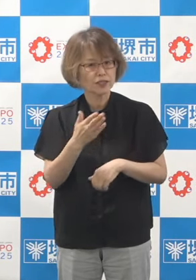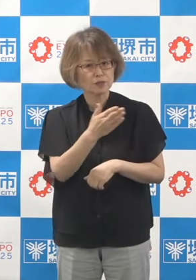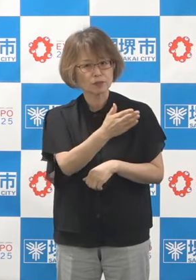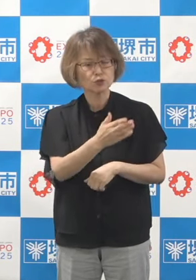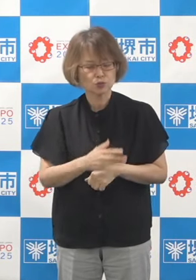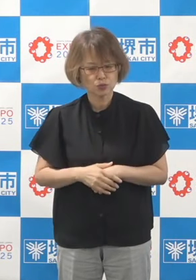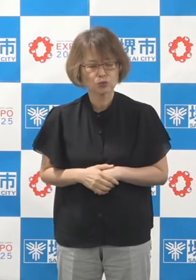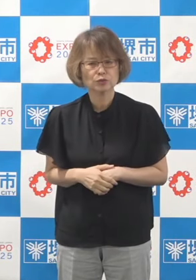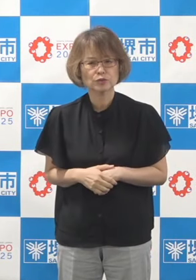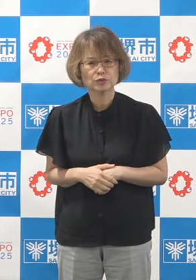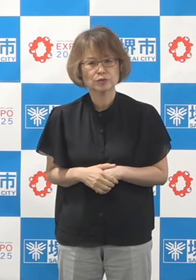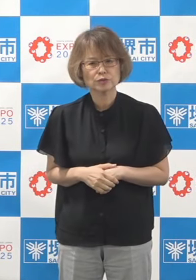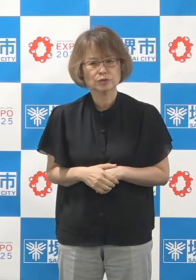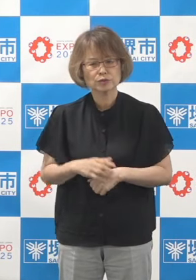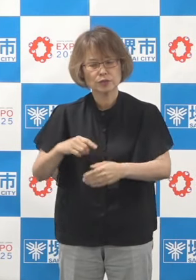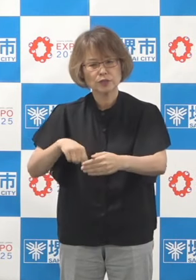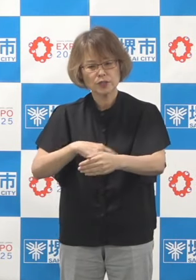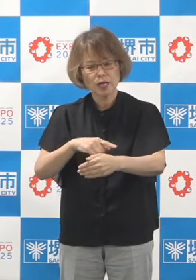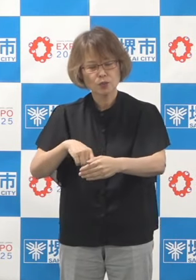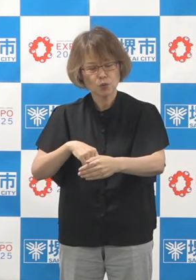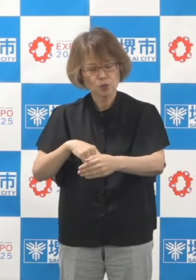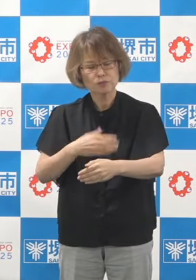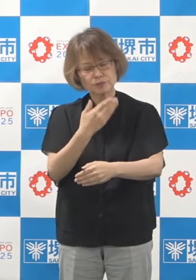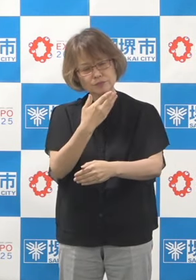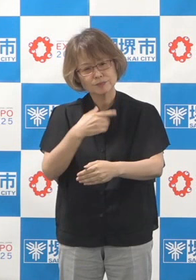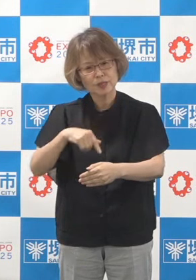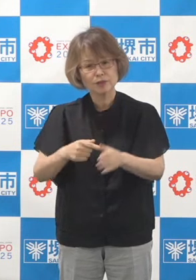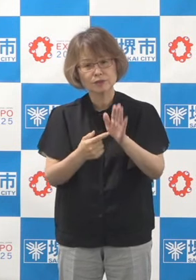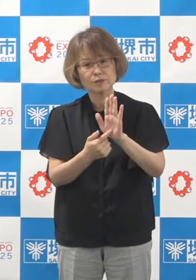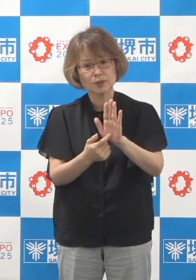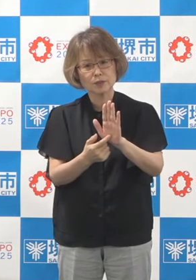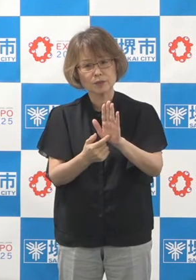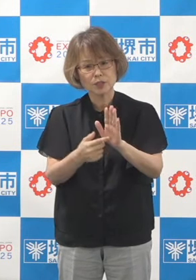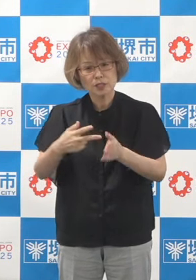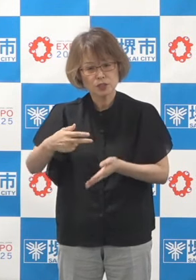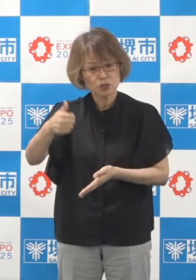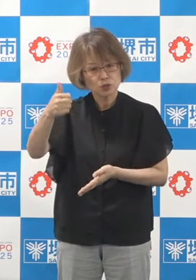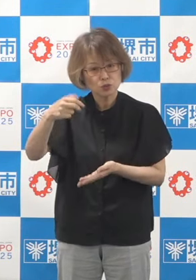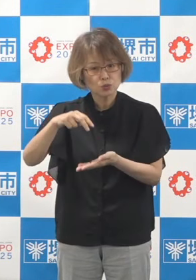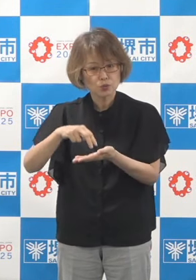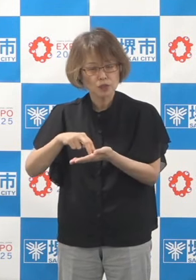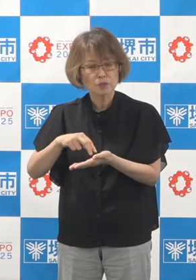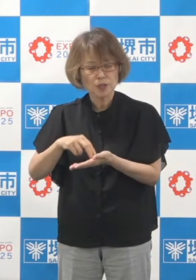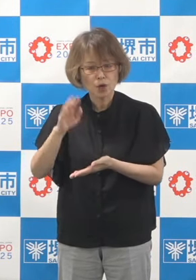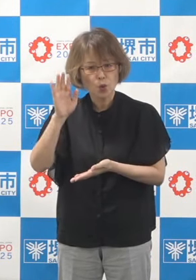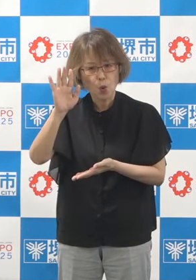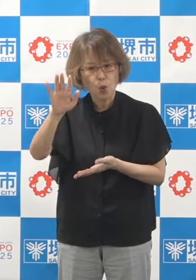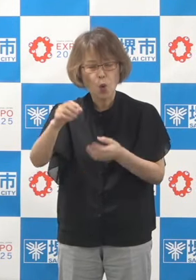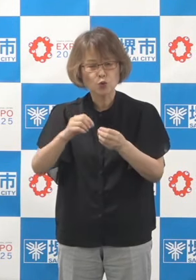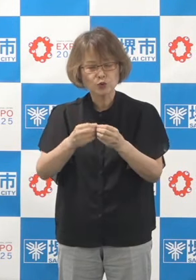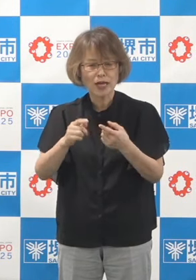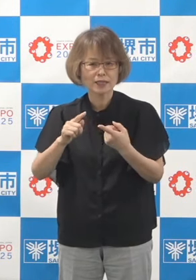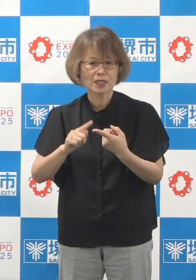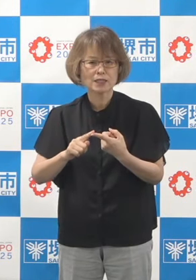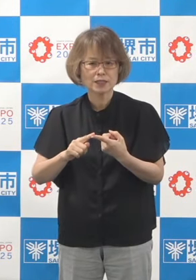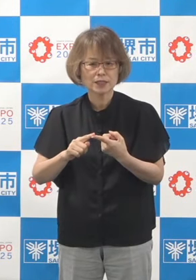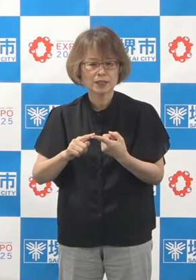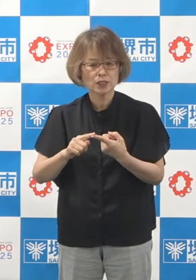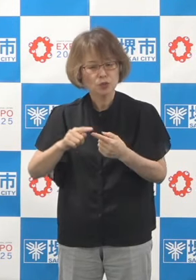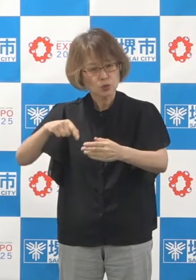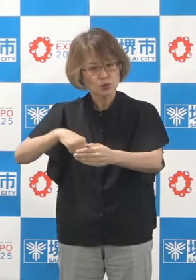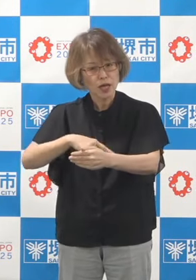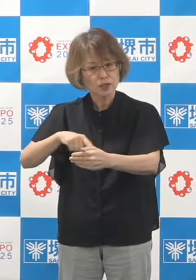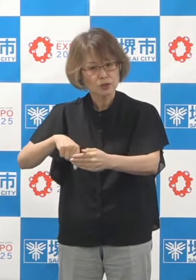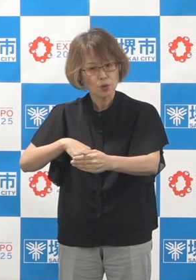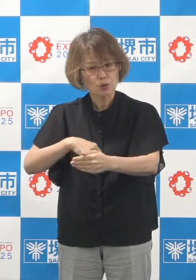な内容を示されてますけれども、市長として今後、具体的にこれに関しては特